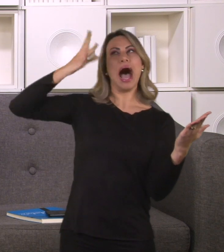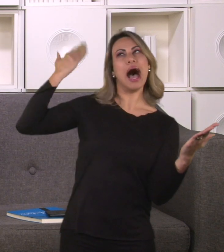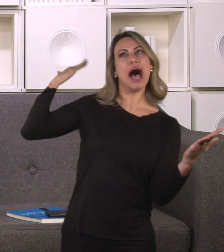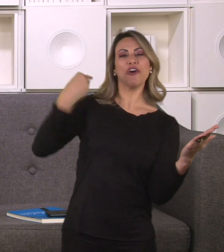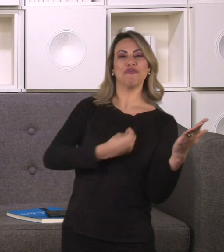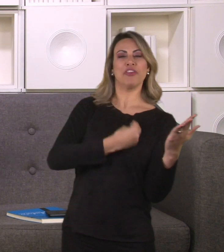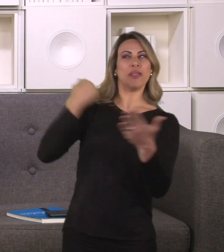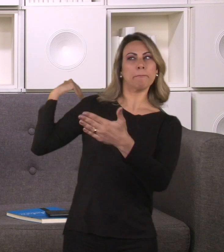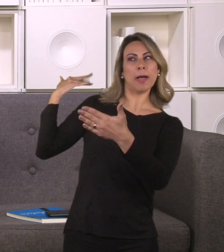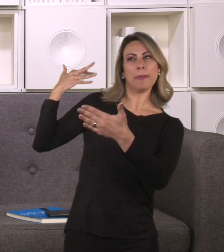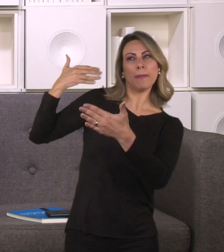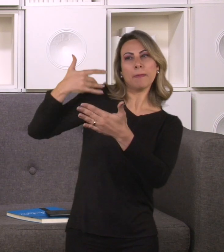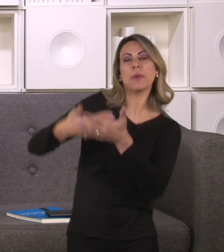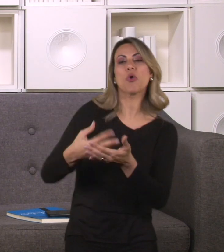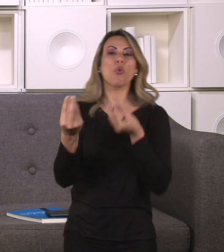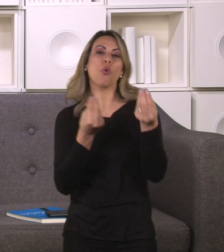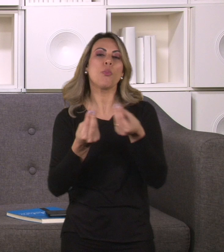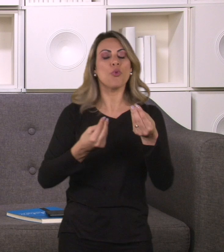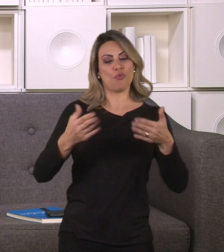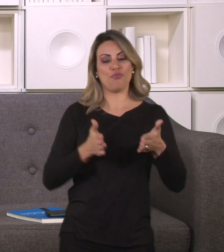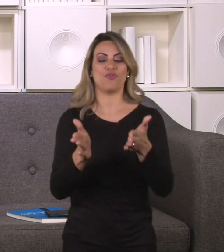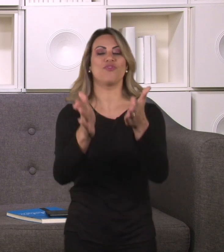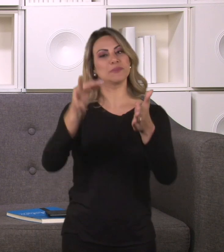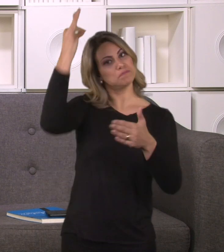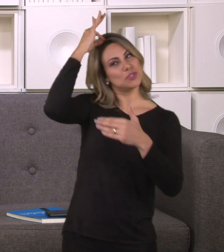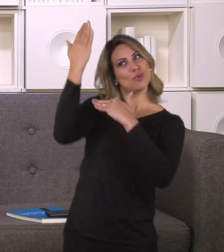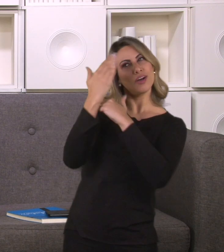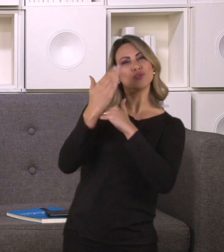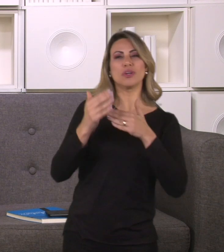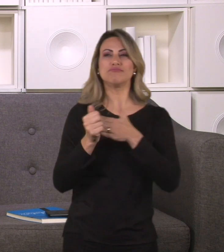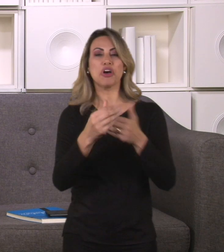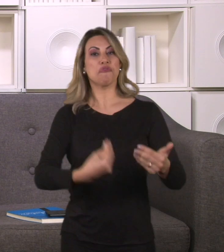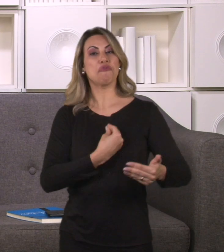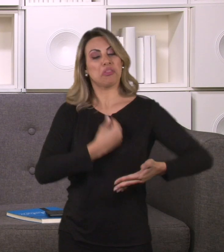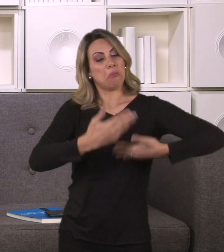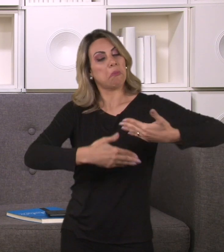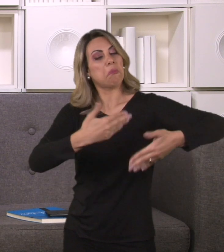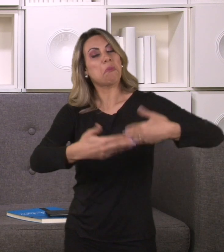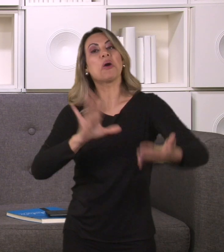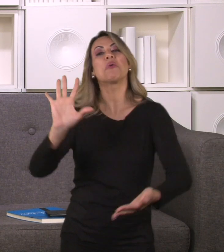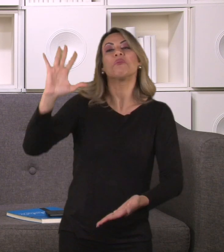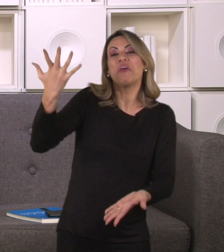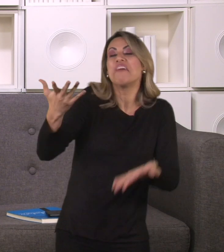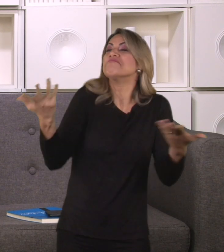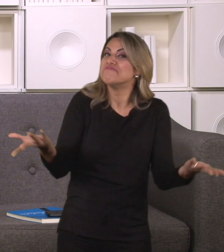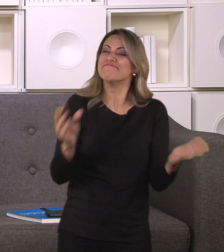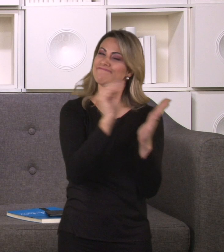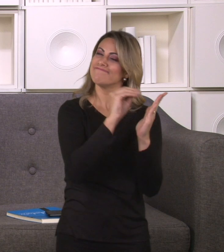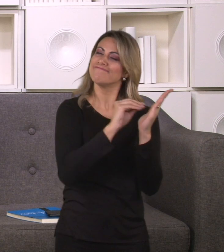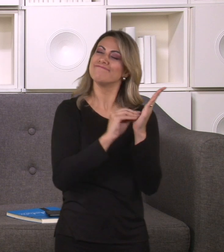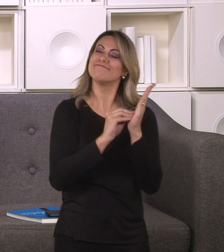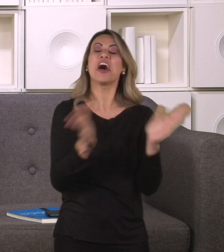itinerário espiritual, da sua peregrinação espiritual. Você vai registrando muita coisa que você vai aprendendo,